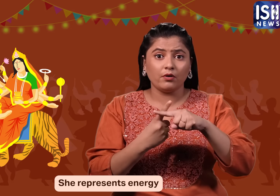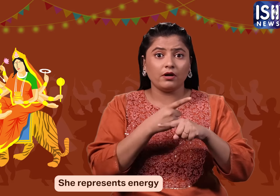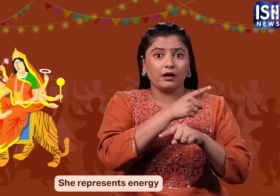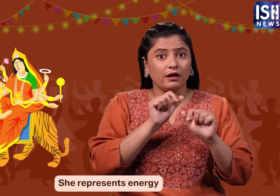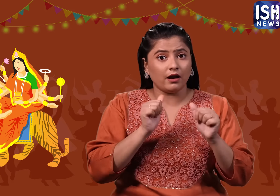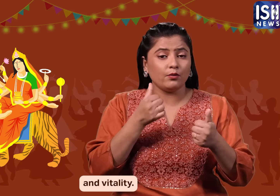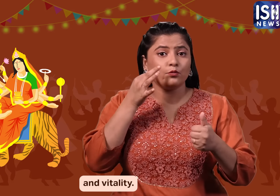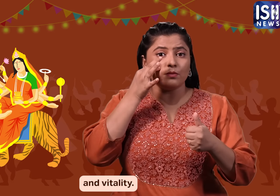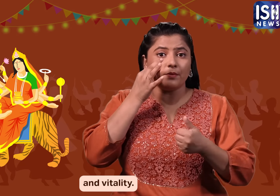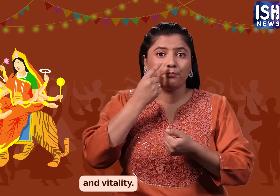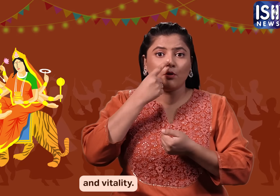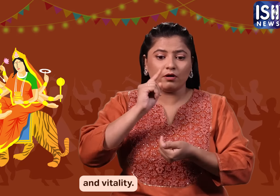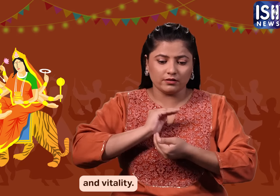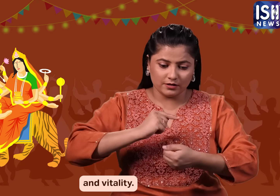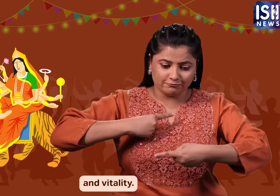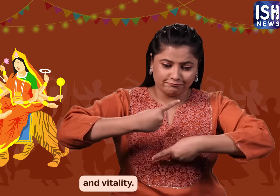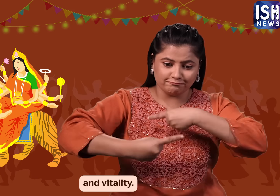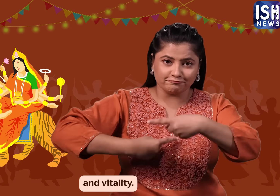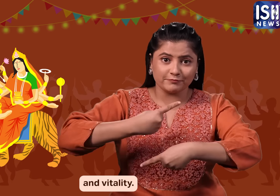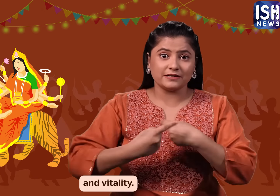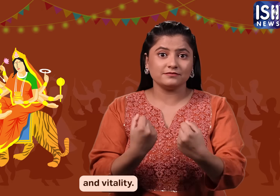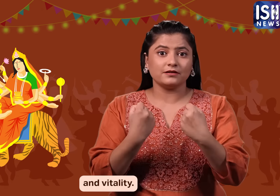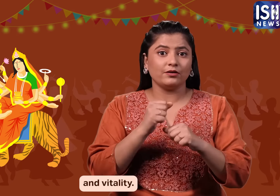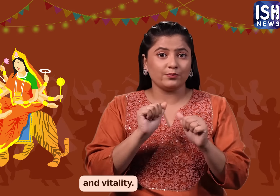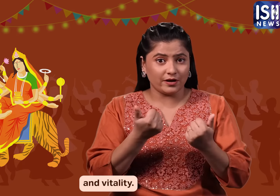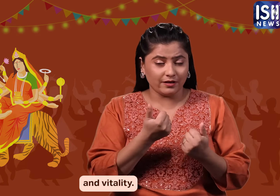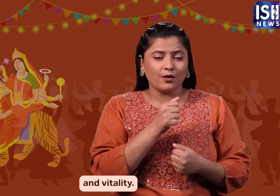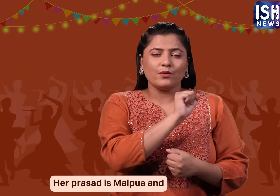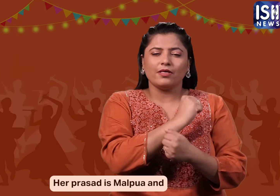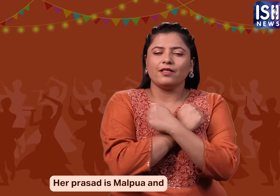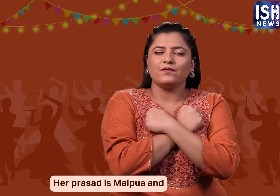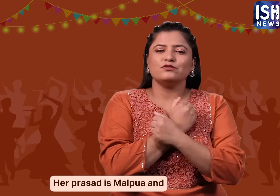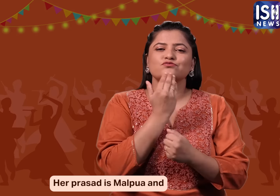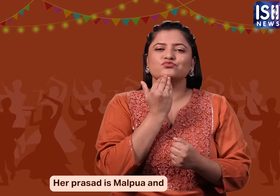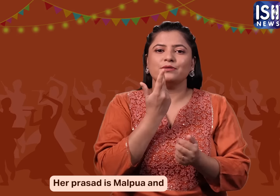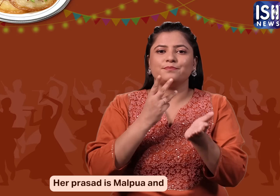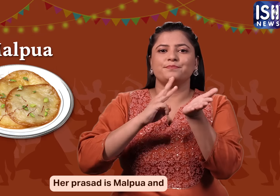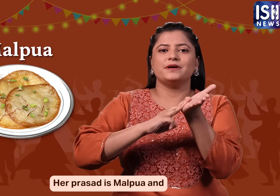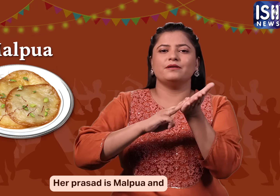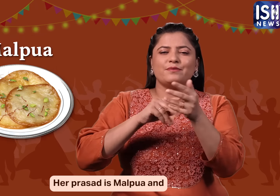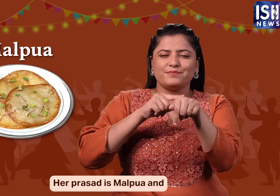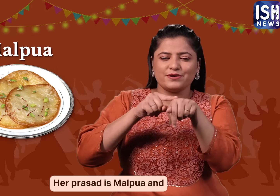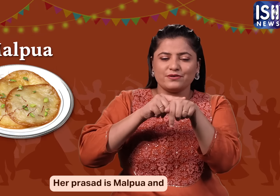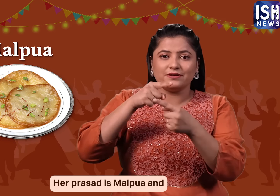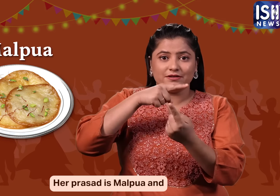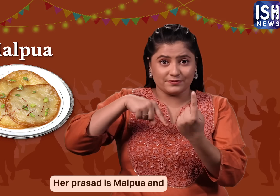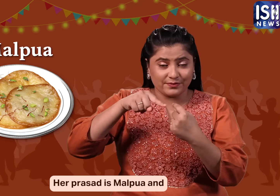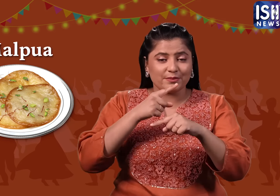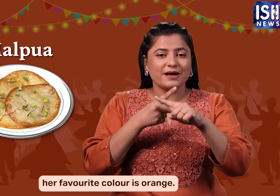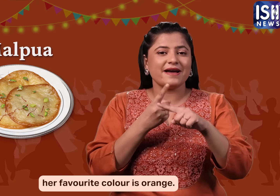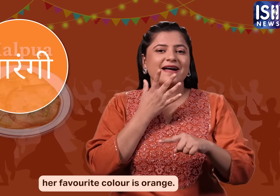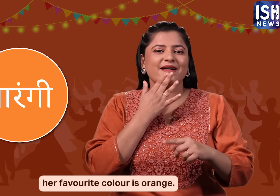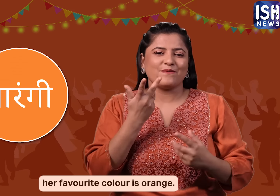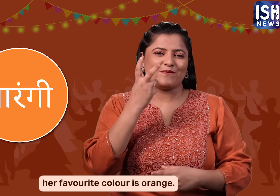और जीवन शक्ति को दर्शाती है। उनका प्रसाद मालपुआ है और उनका पसंदीदा